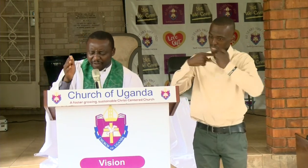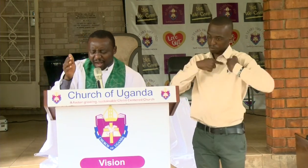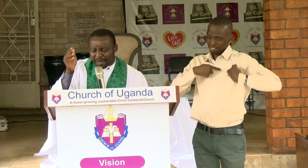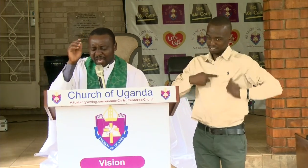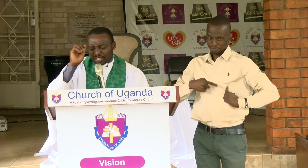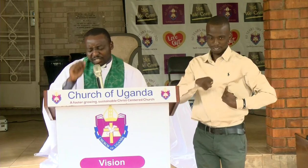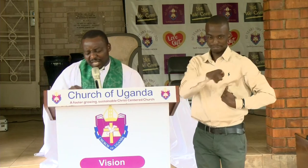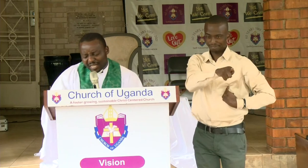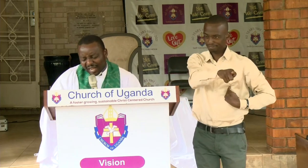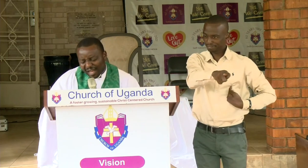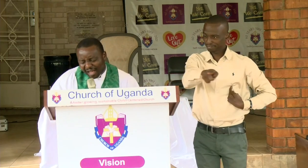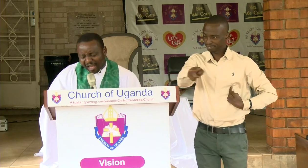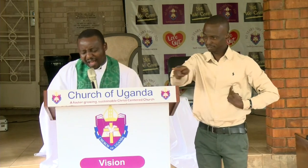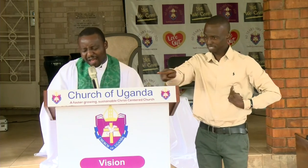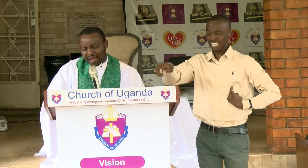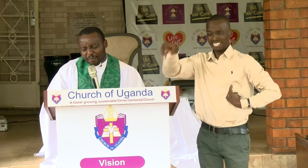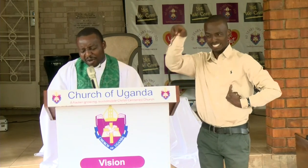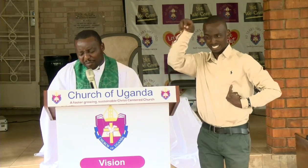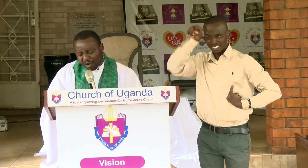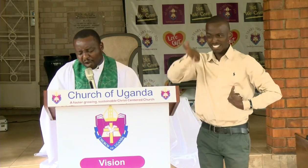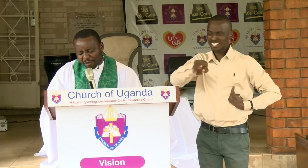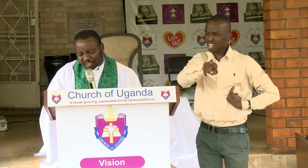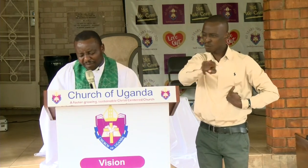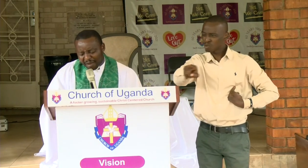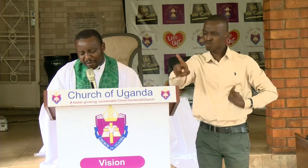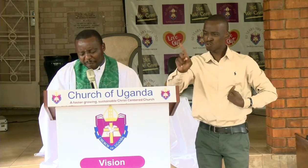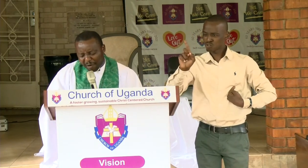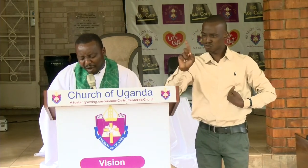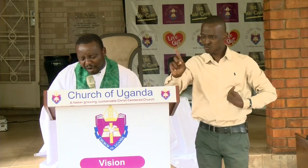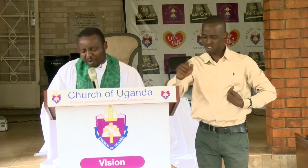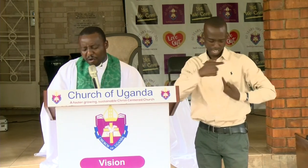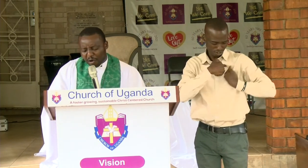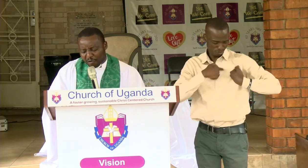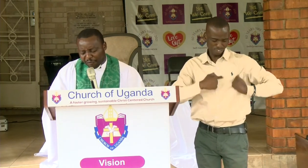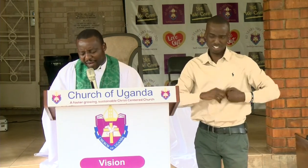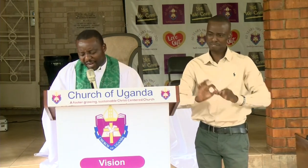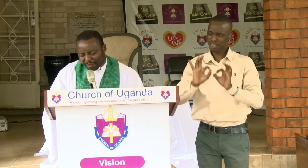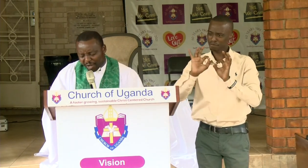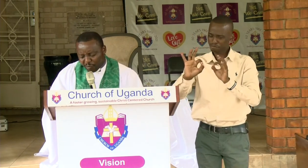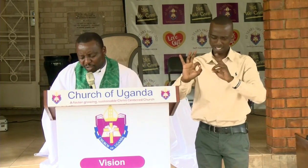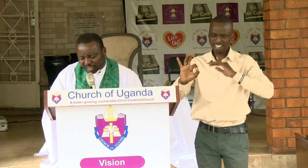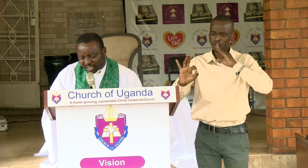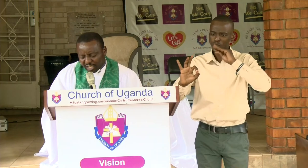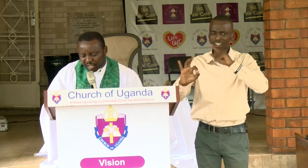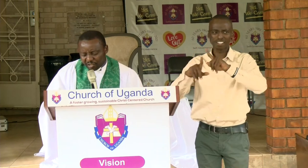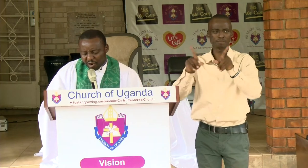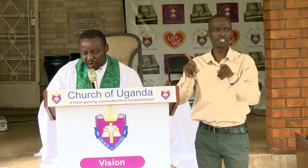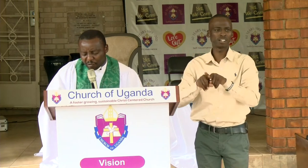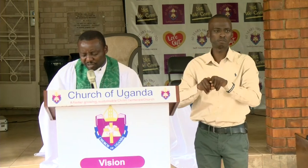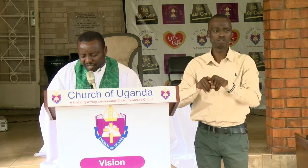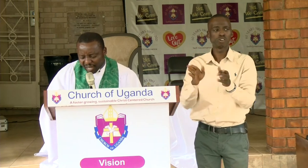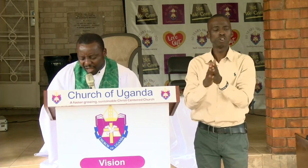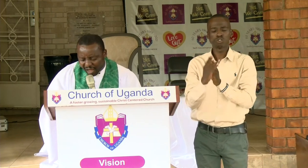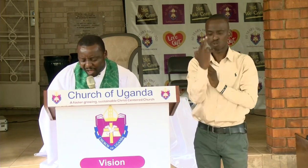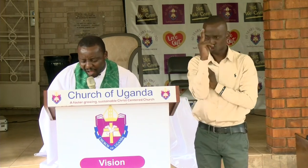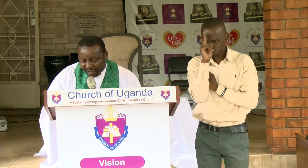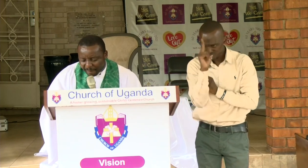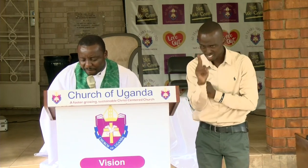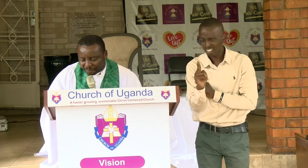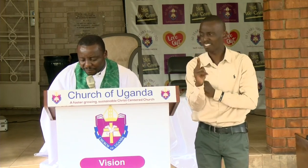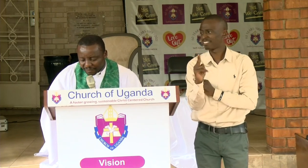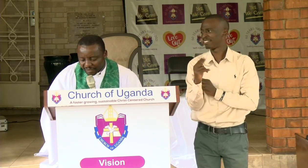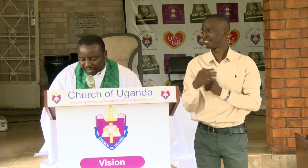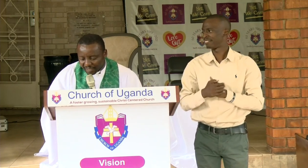gyabwe kyavagamba singa mulimu omutima mu bo ogufaanana bwe guti n'okutya